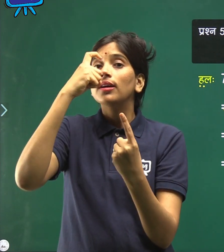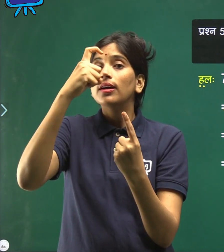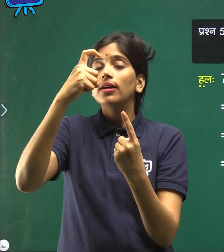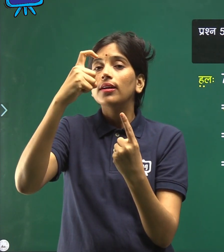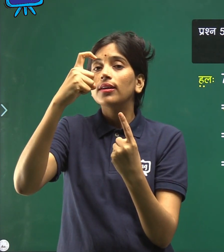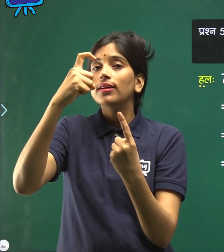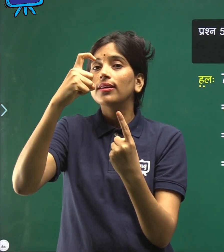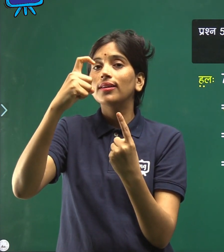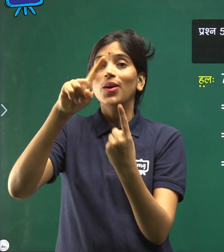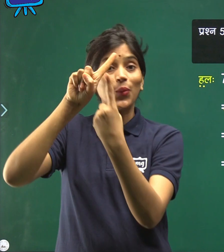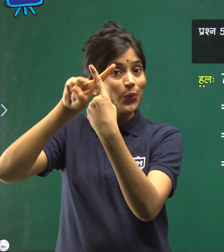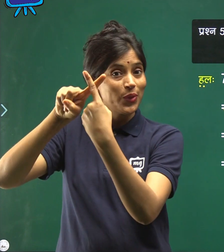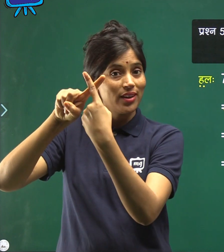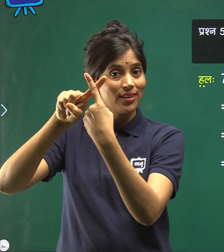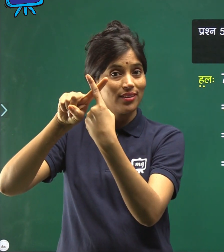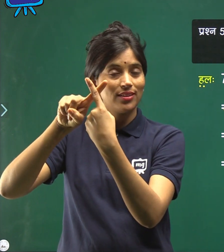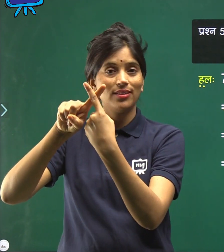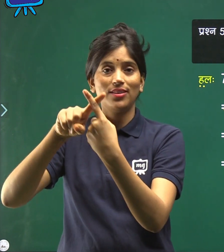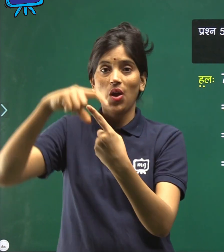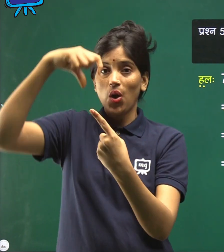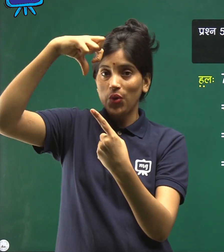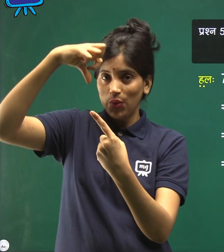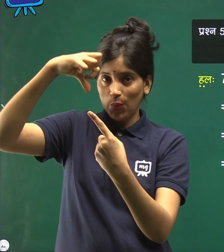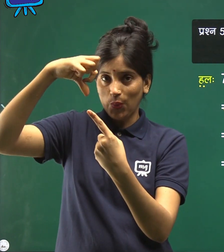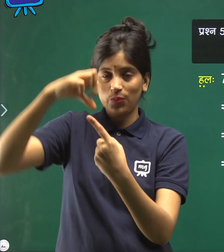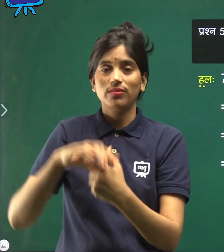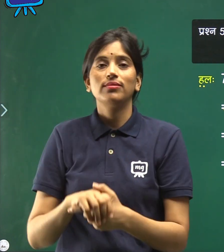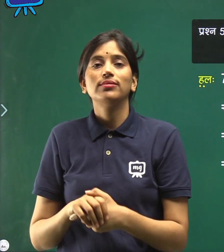7 गुणा 9।